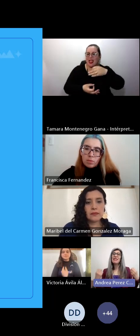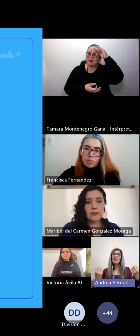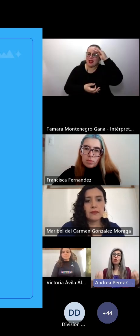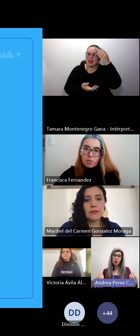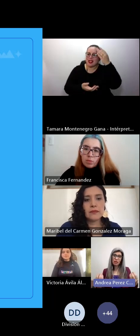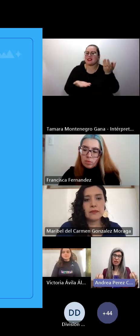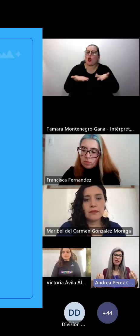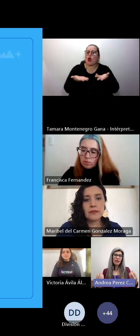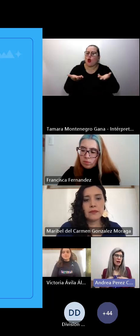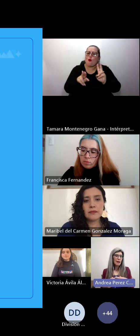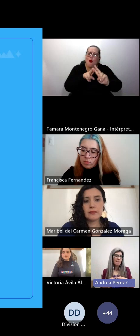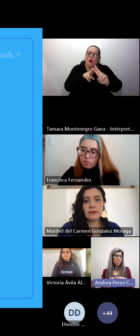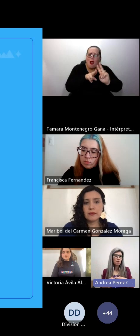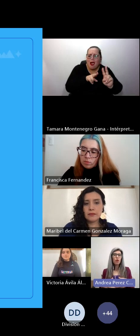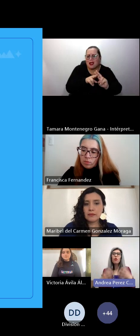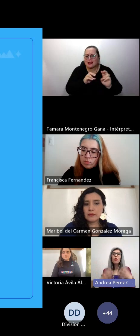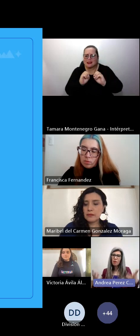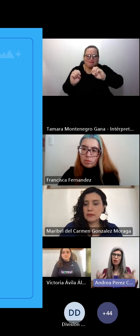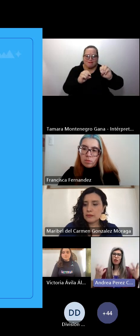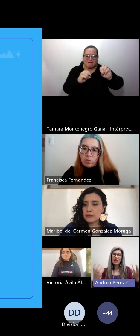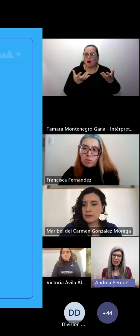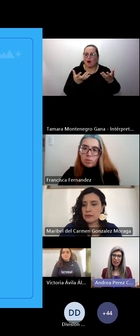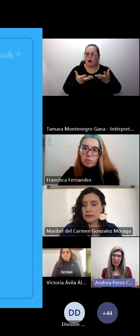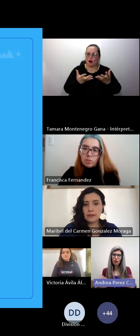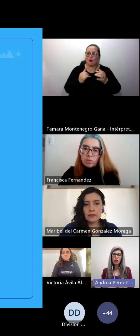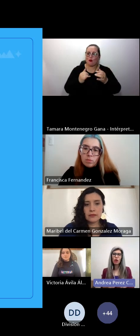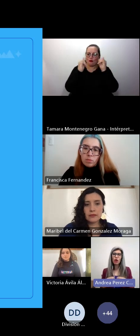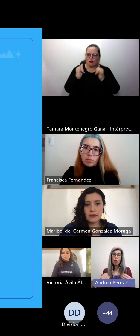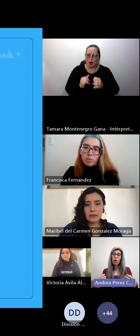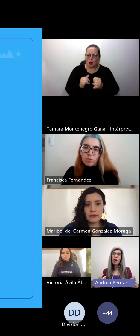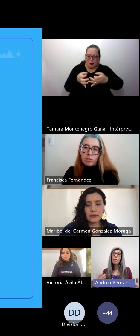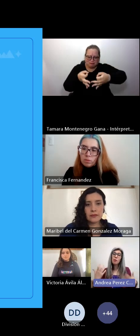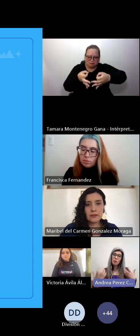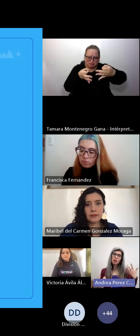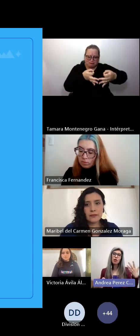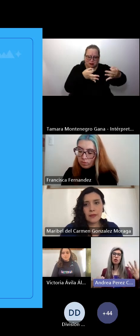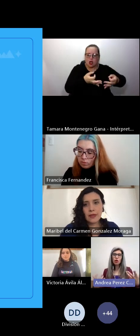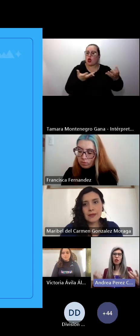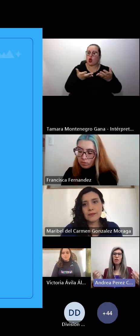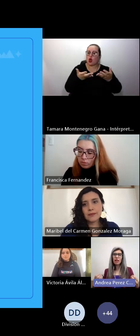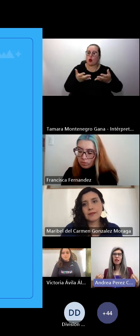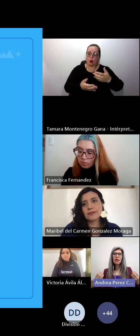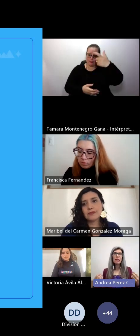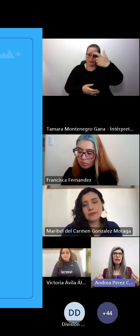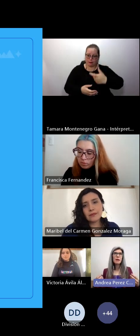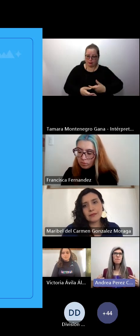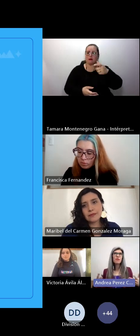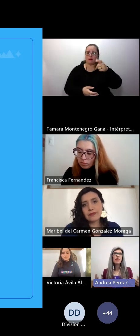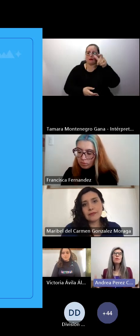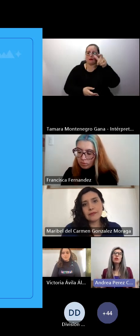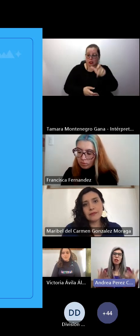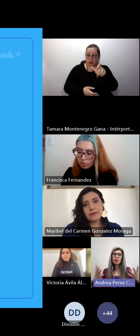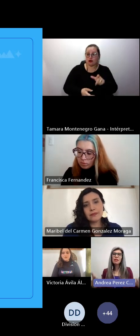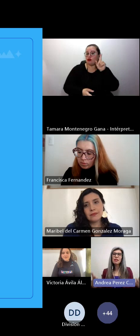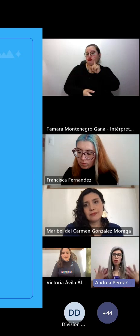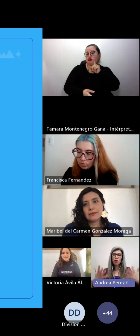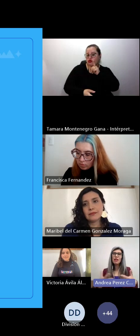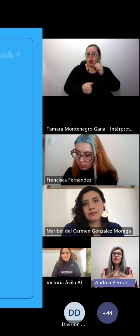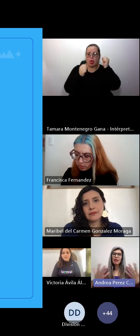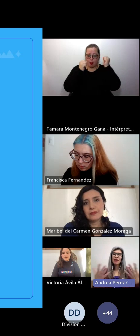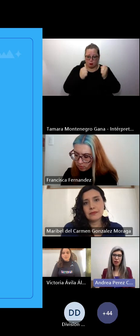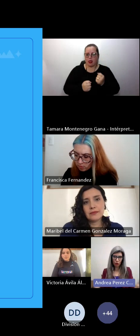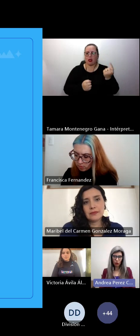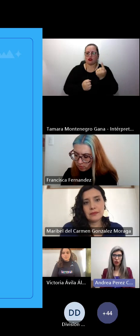y van a ser entonces formas concretas, ¿no es cierto?, de cómo las propias personas sordas van impulsando el